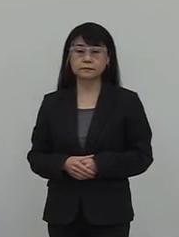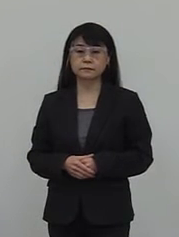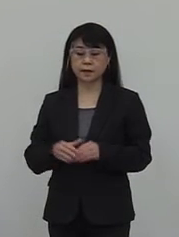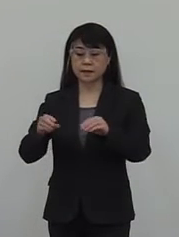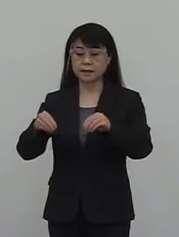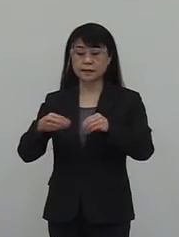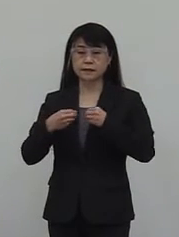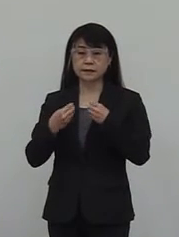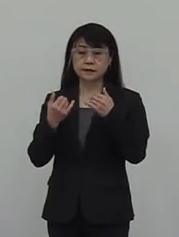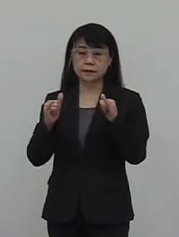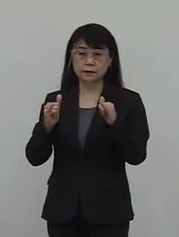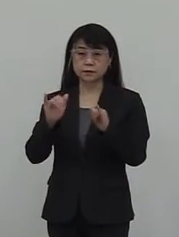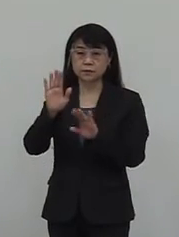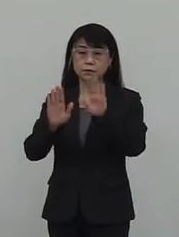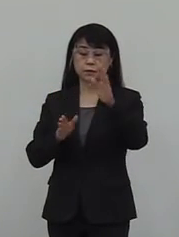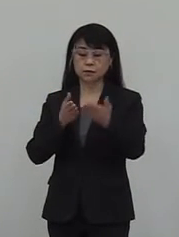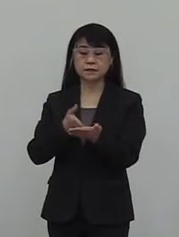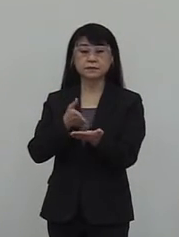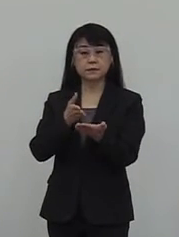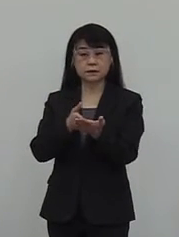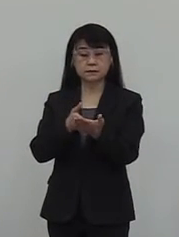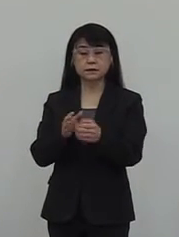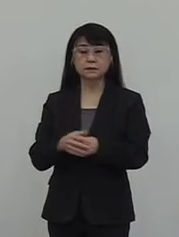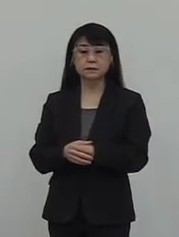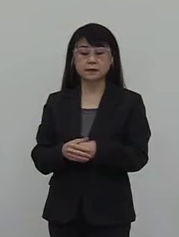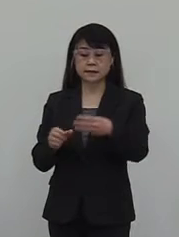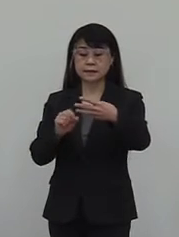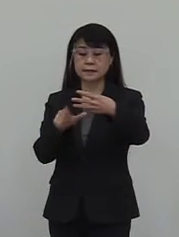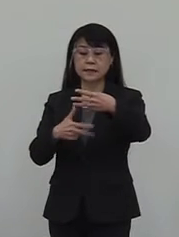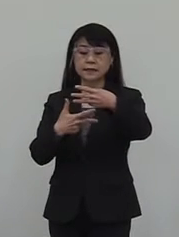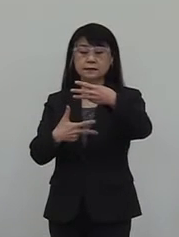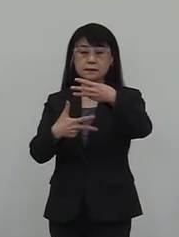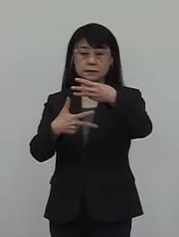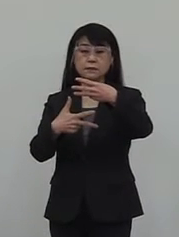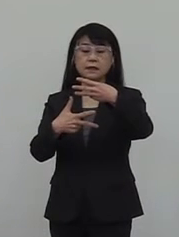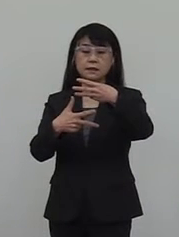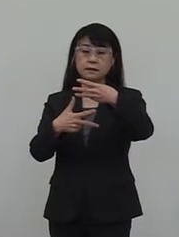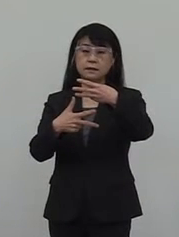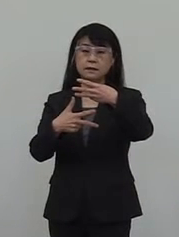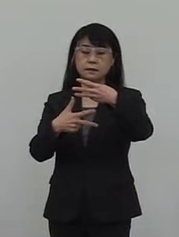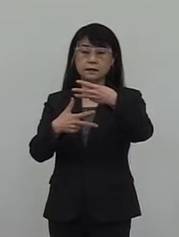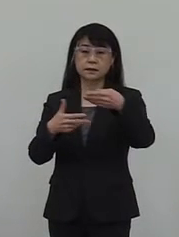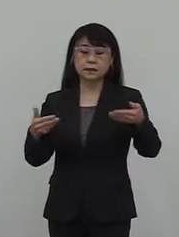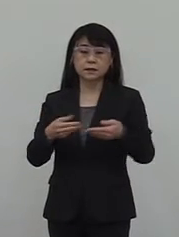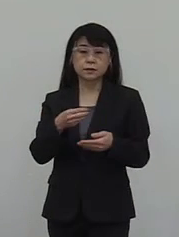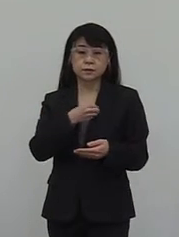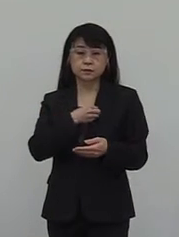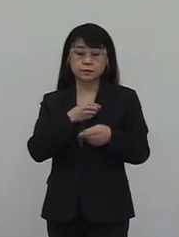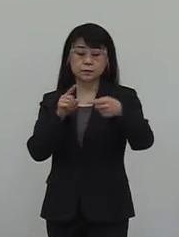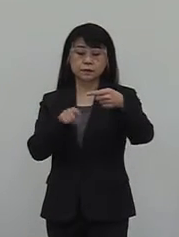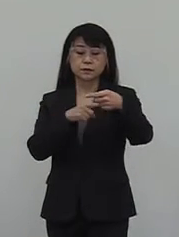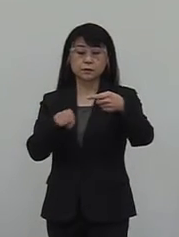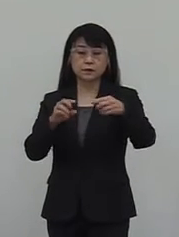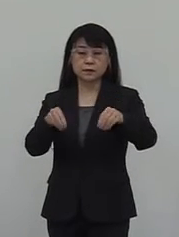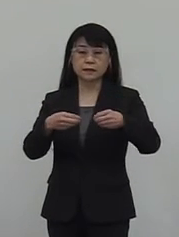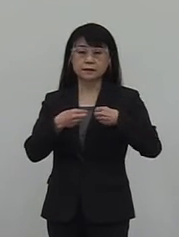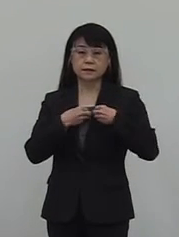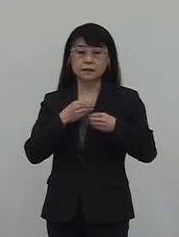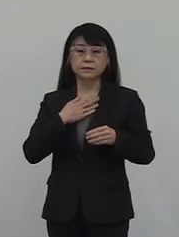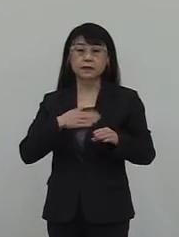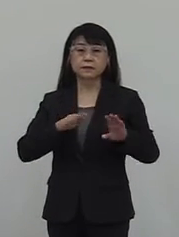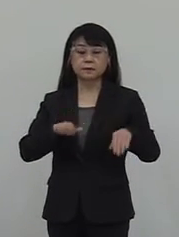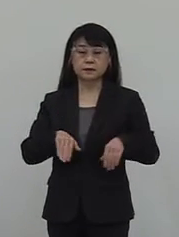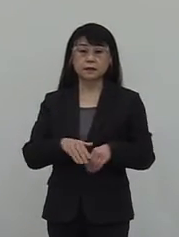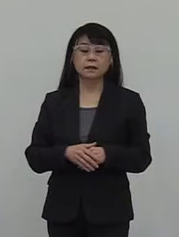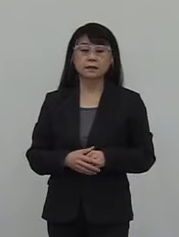感染者の状況についてご説明いたします。まず3月7日に職員1名の陽性が判明いたし